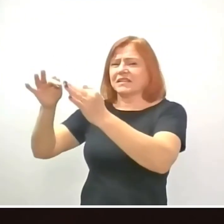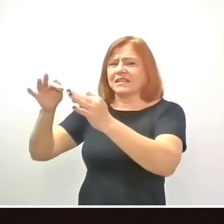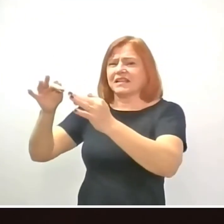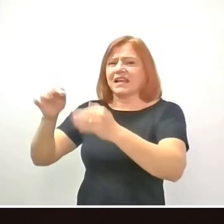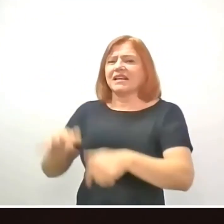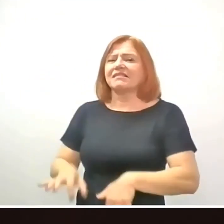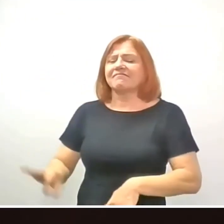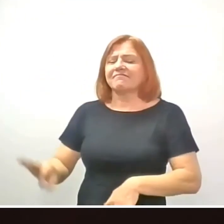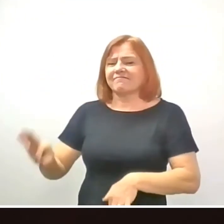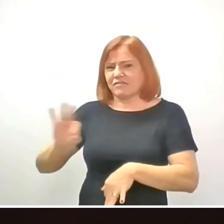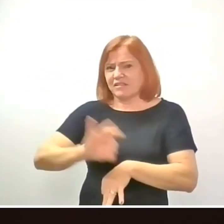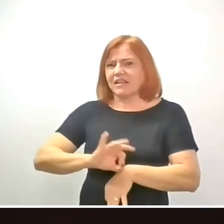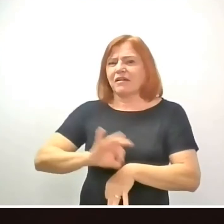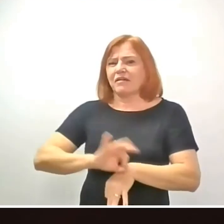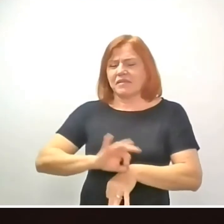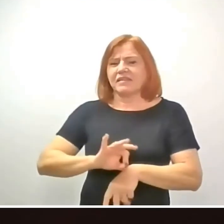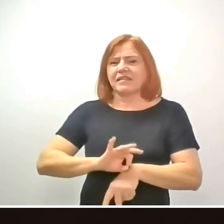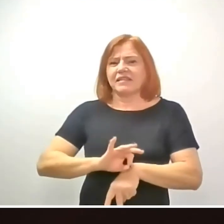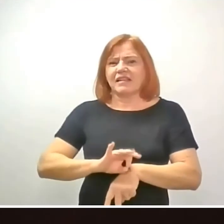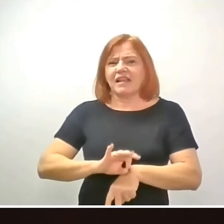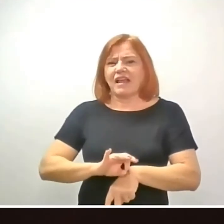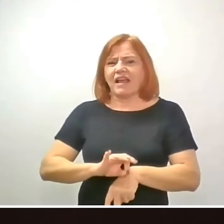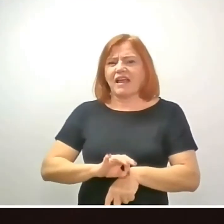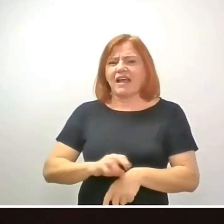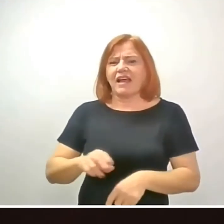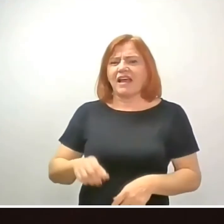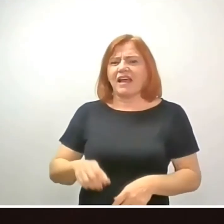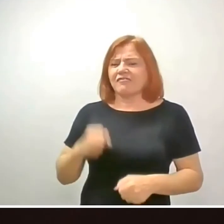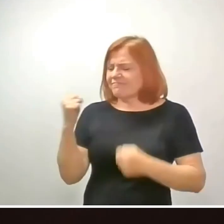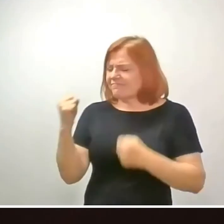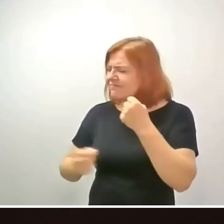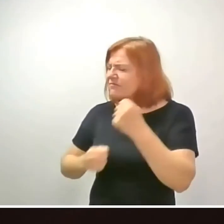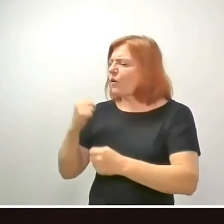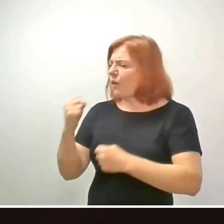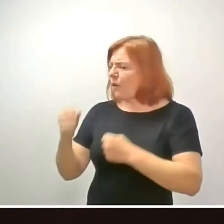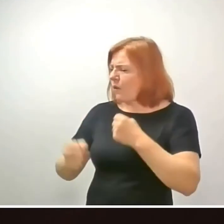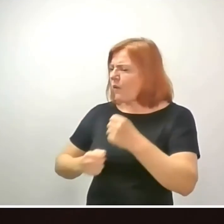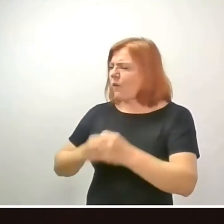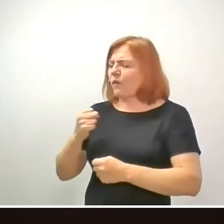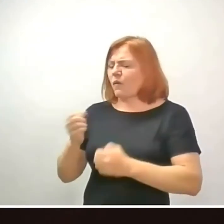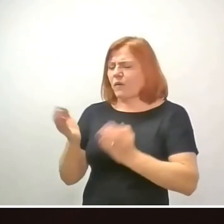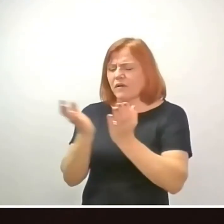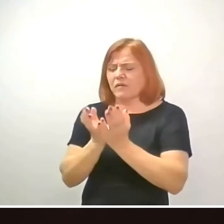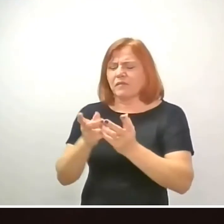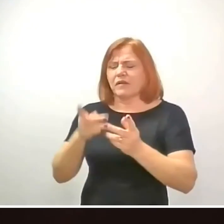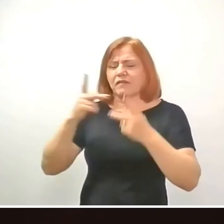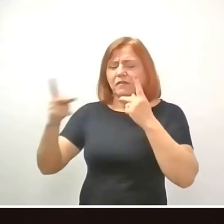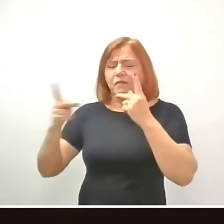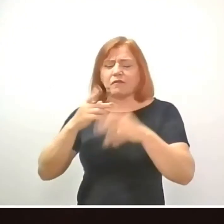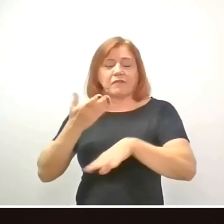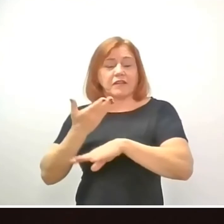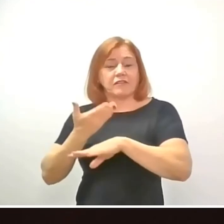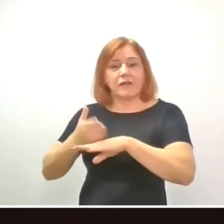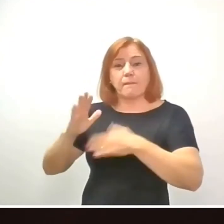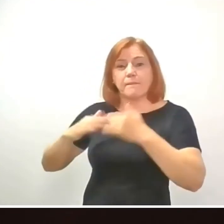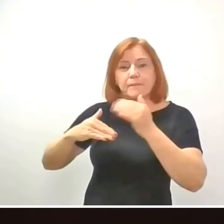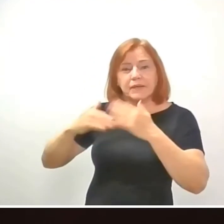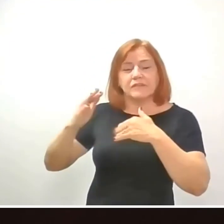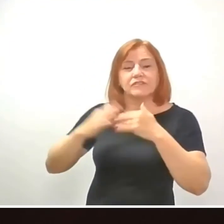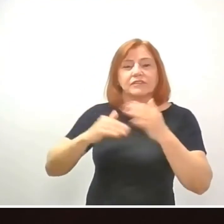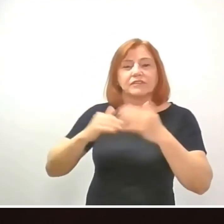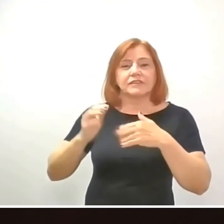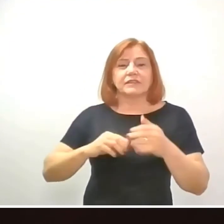encabeçados e estão correndo atrás da palavra profética, estão obedecendo, praticando a palavra profética, e Deus tem